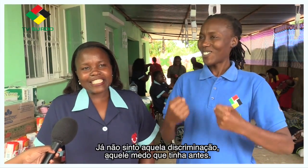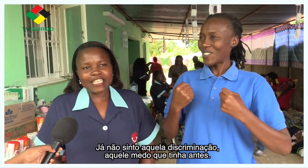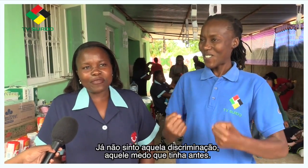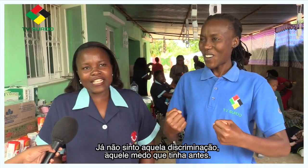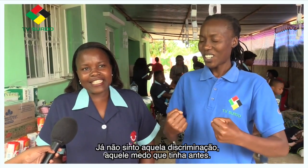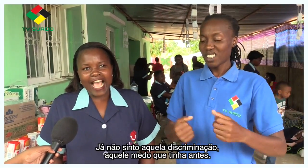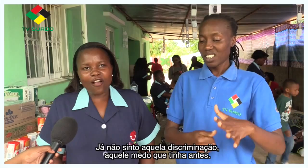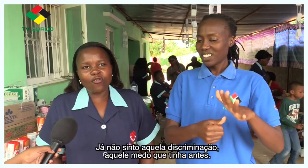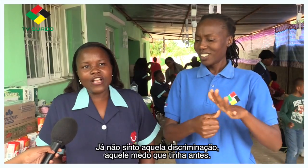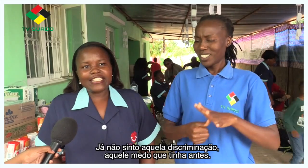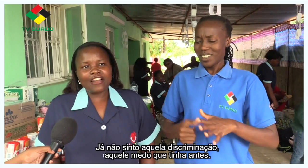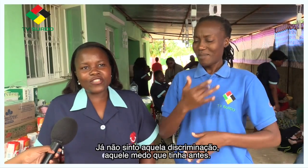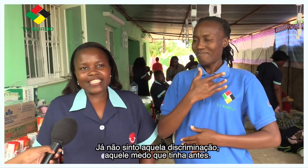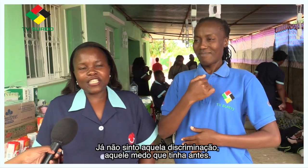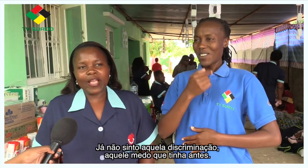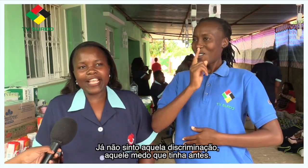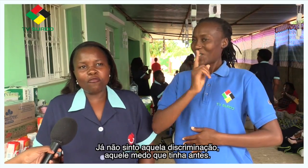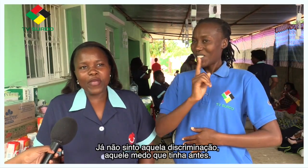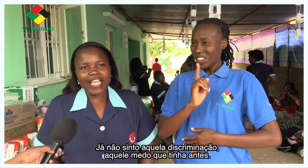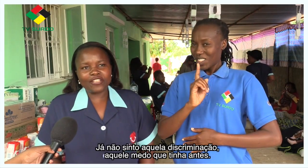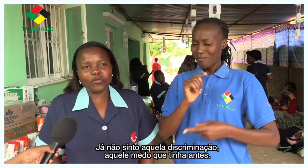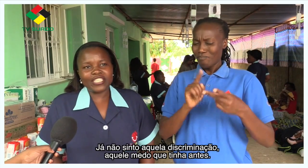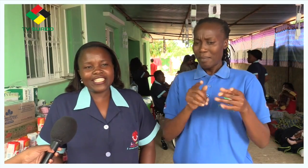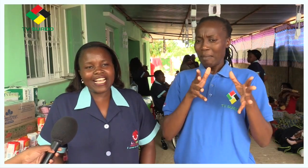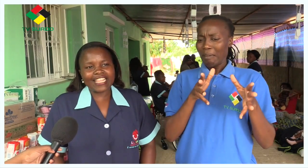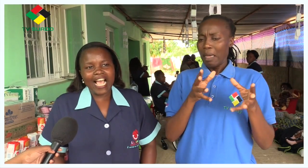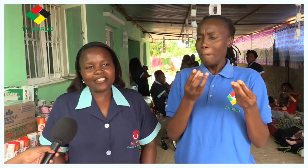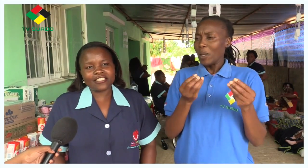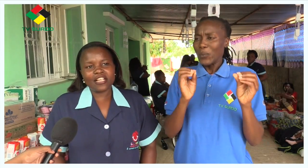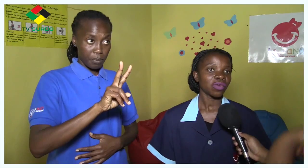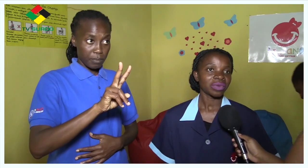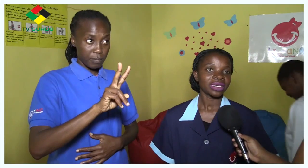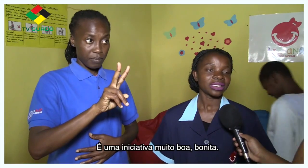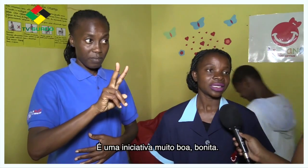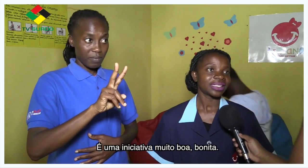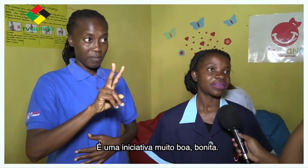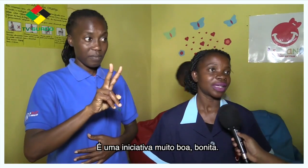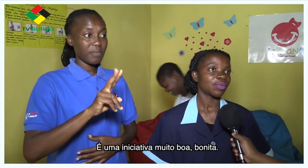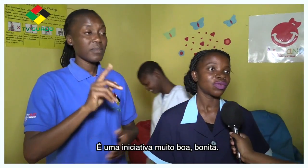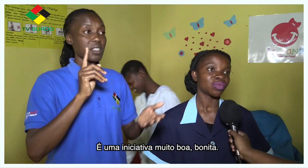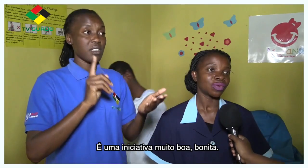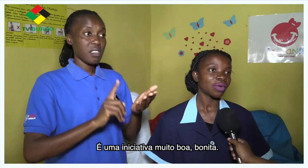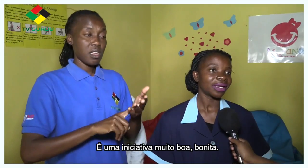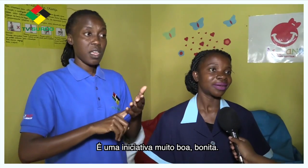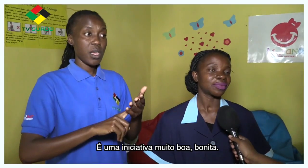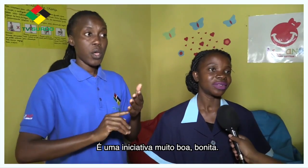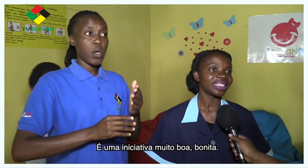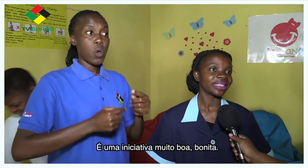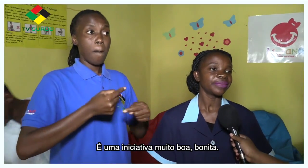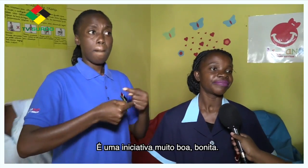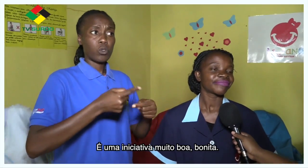aquela discriminação, já não sinto aquele medo que tinha antes. É uma iniciativa muito boa,